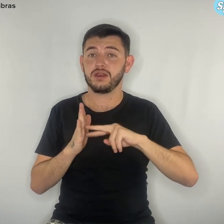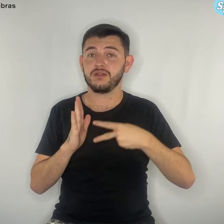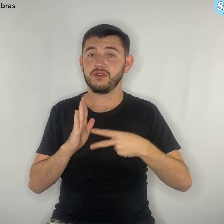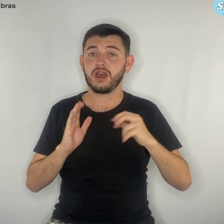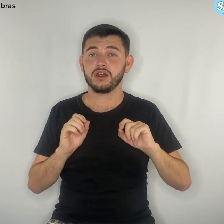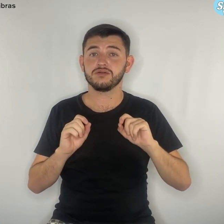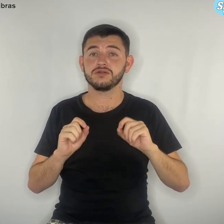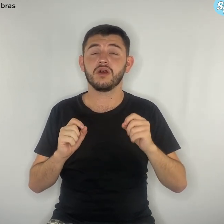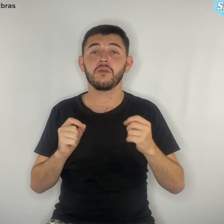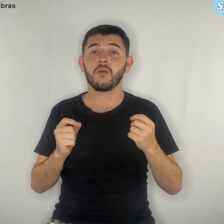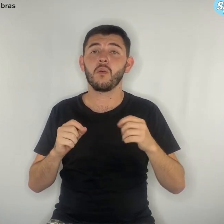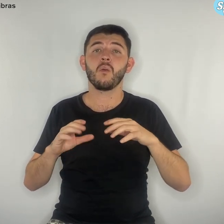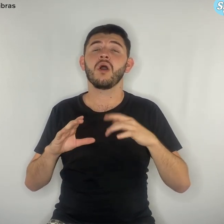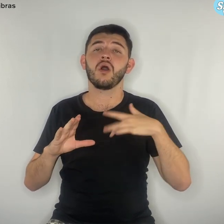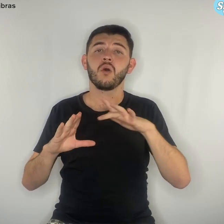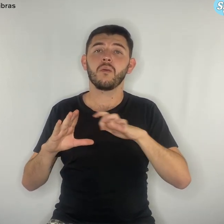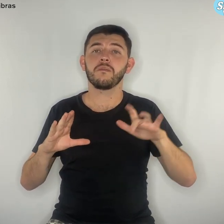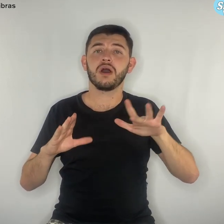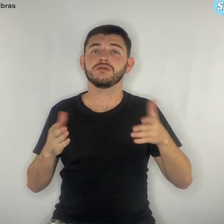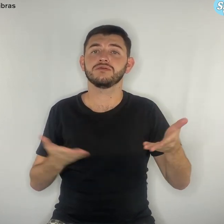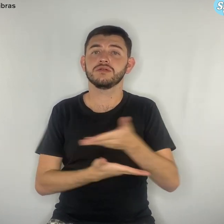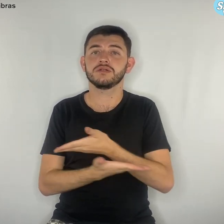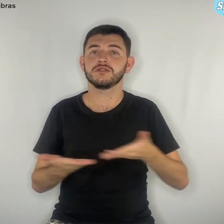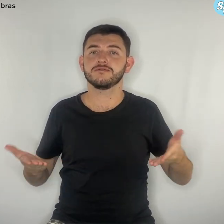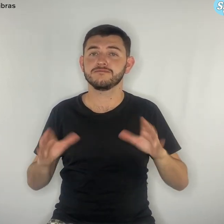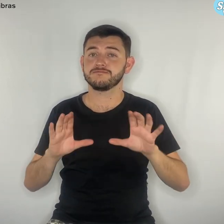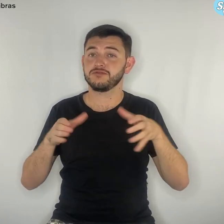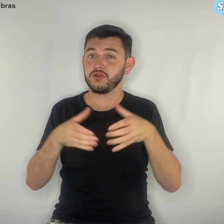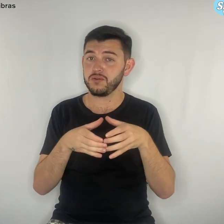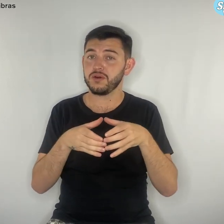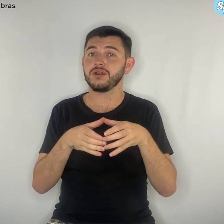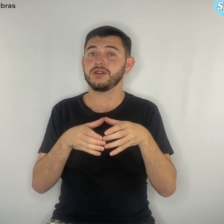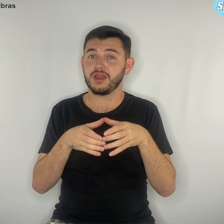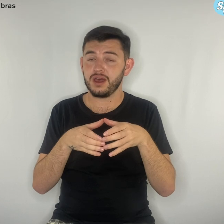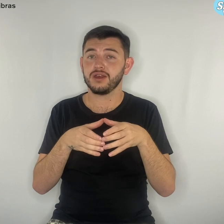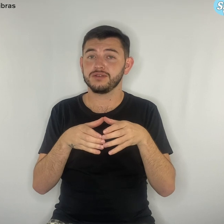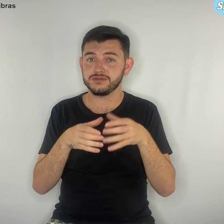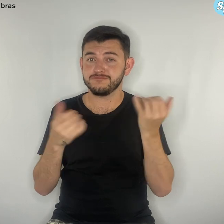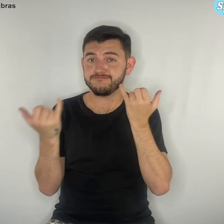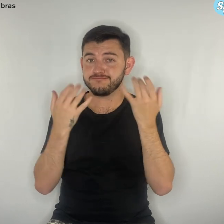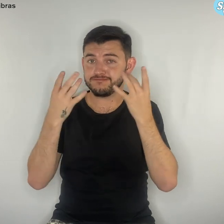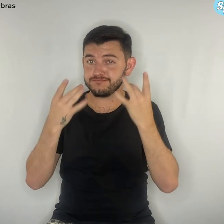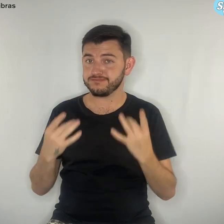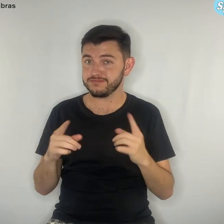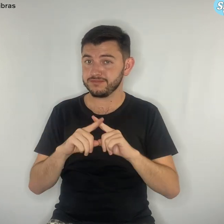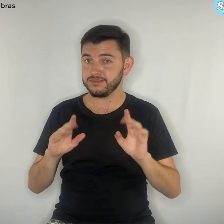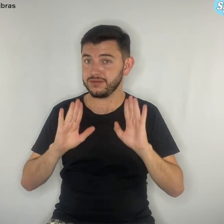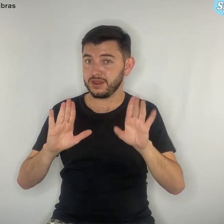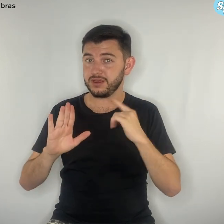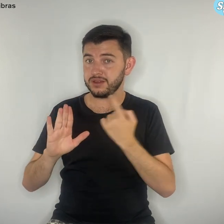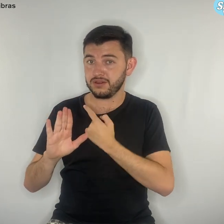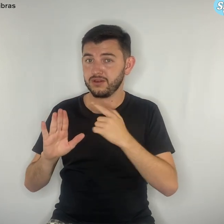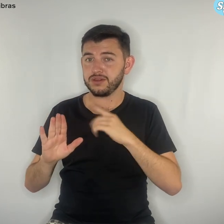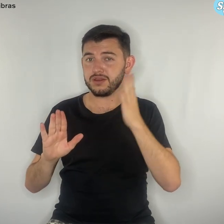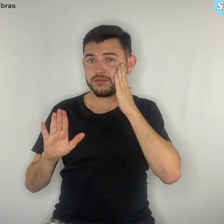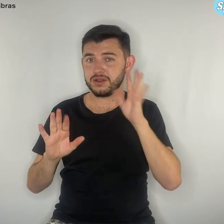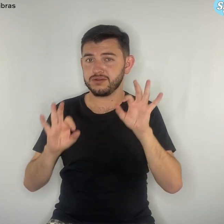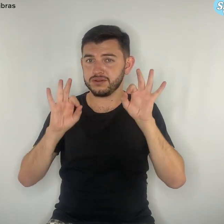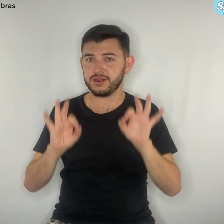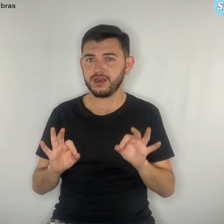sua comunidade. E tão cientes estamos de que se educa por meio de mitos,